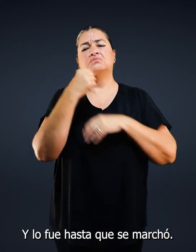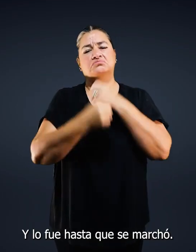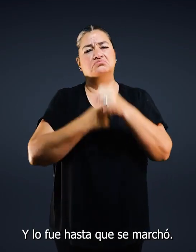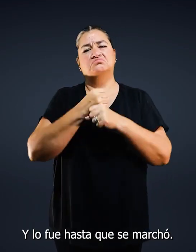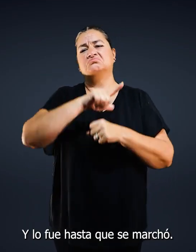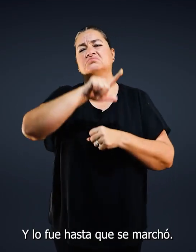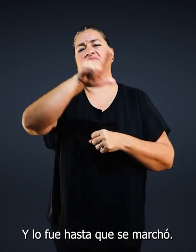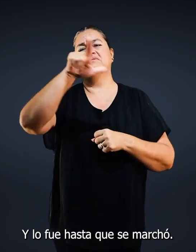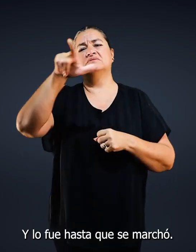marchó.